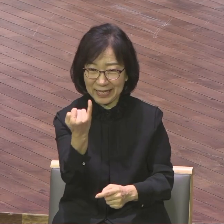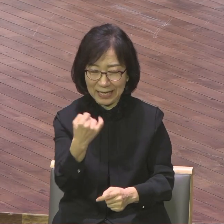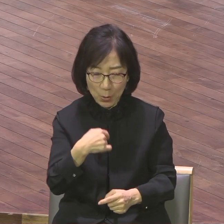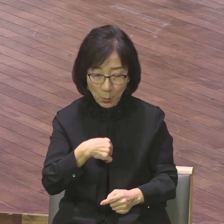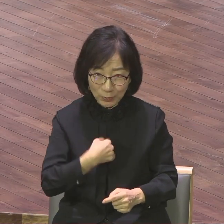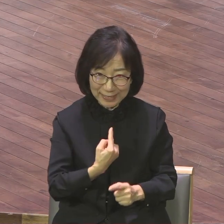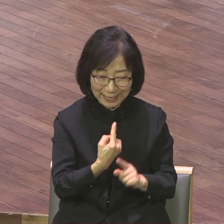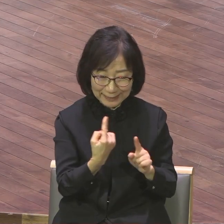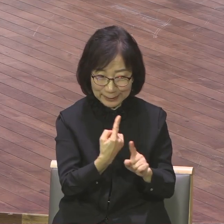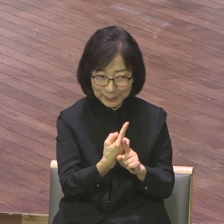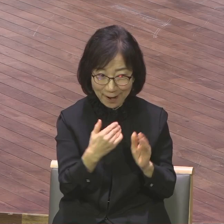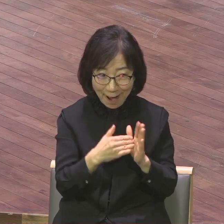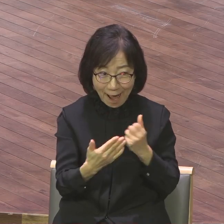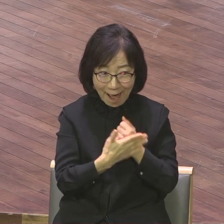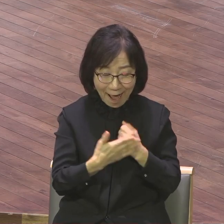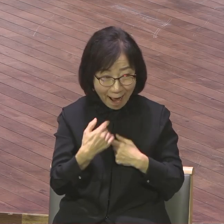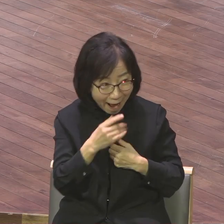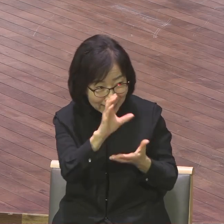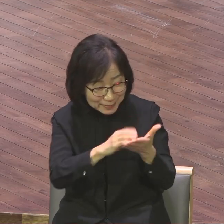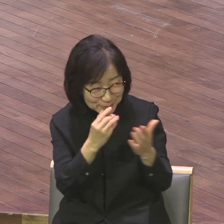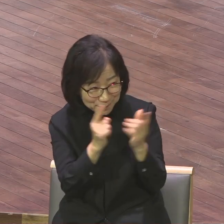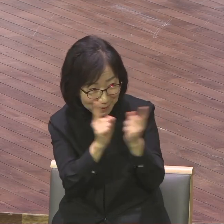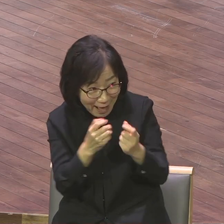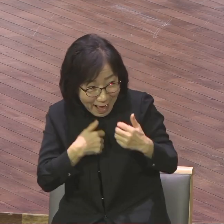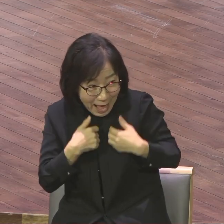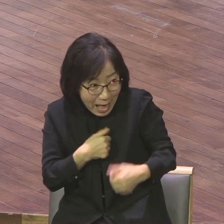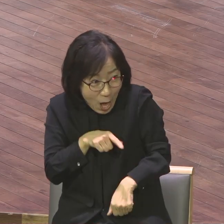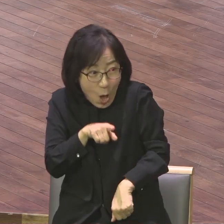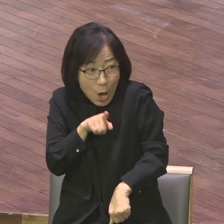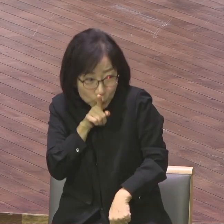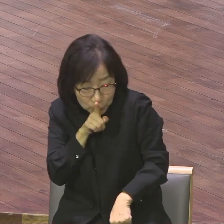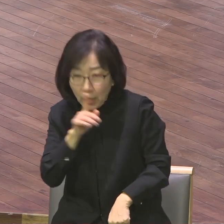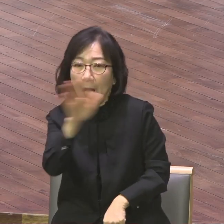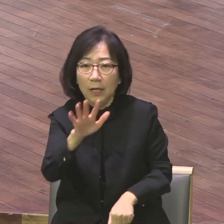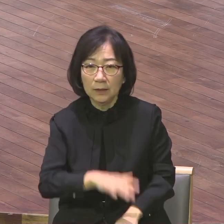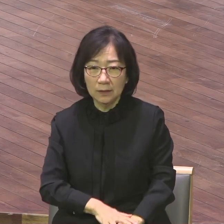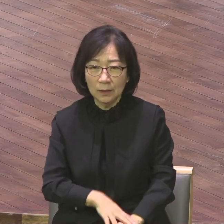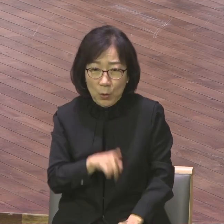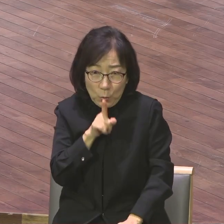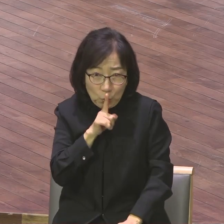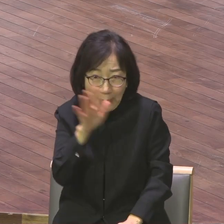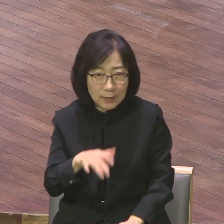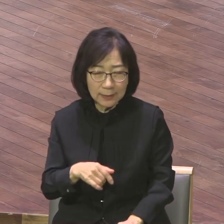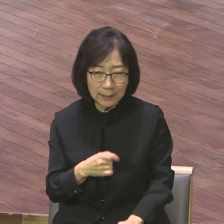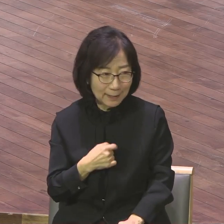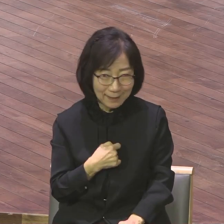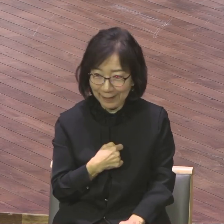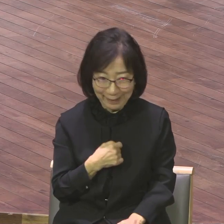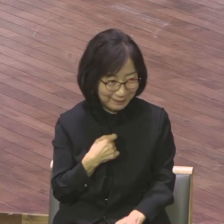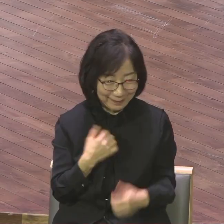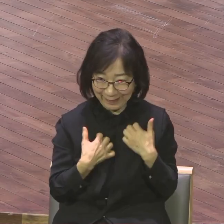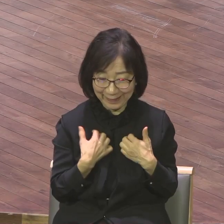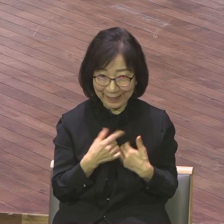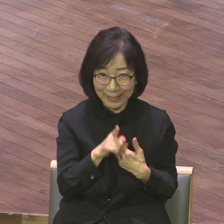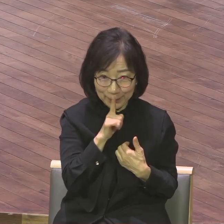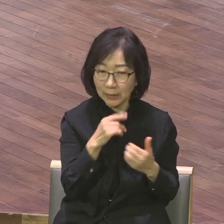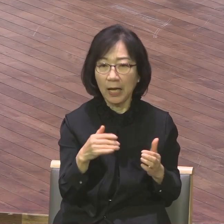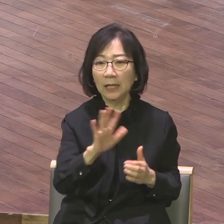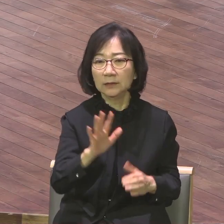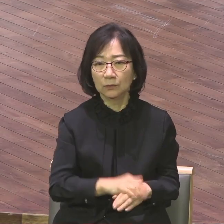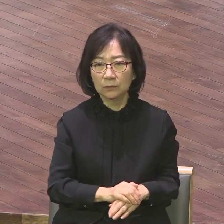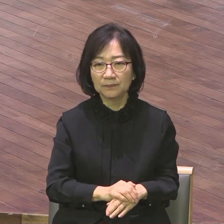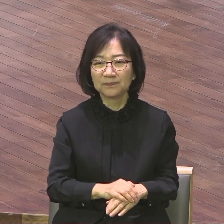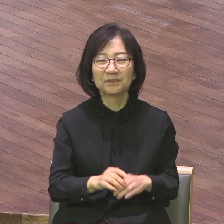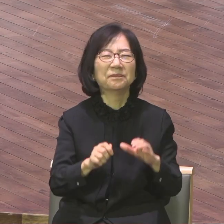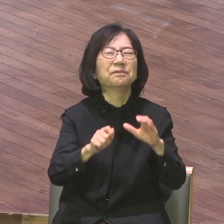될 텐데, 은혜 받은 사람은요 가만히 있을 수가 없게 돼 있어요. 다른 사람에게 말할 수밖에 없어요. 진짜 은혜 받았다 하면